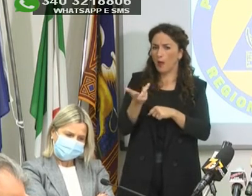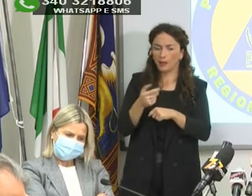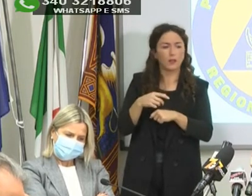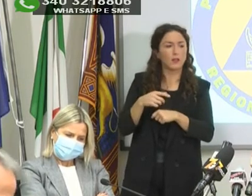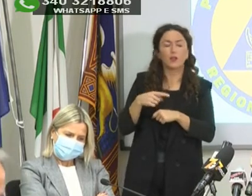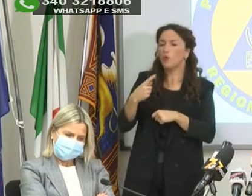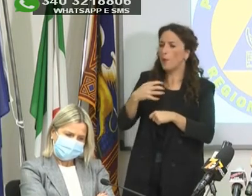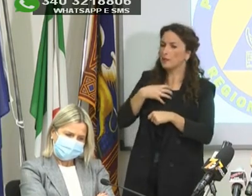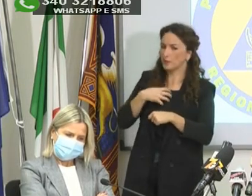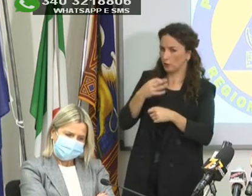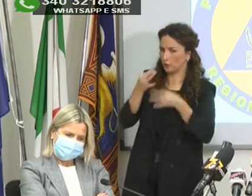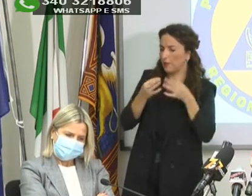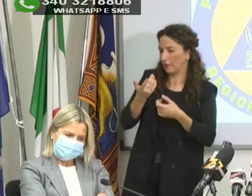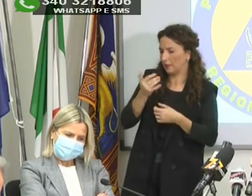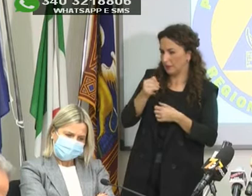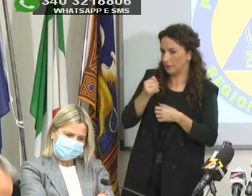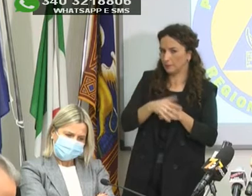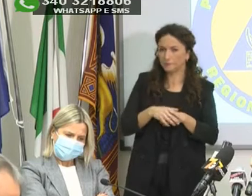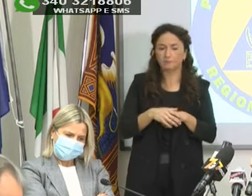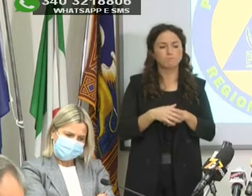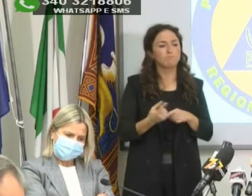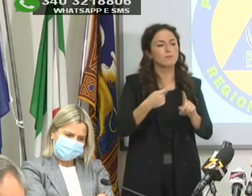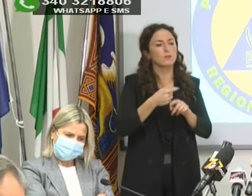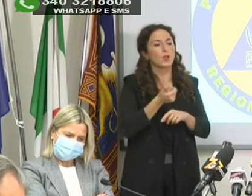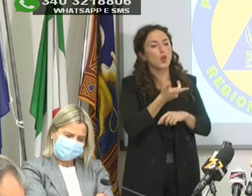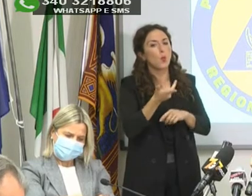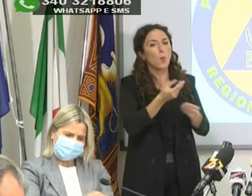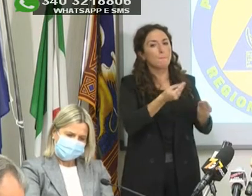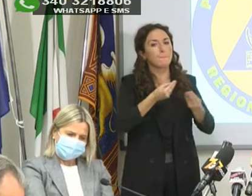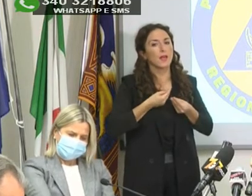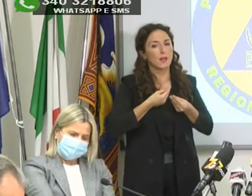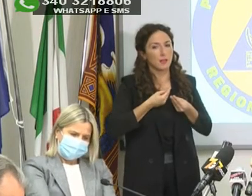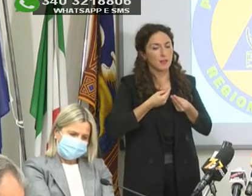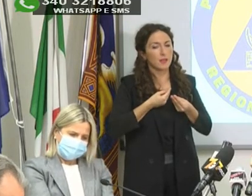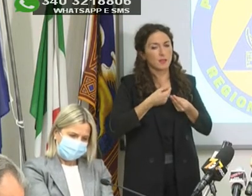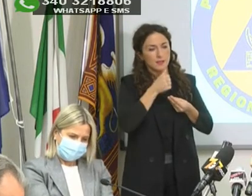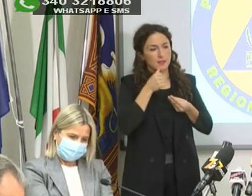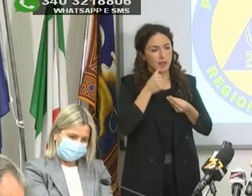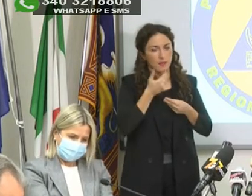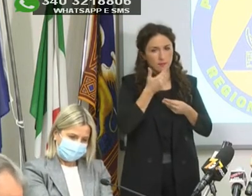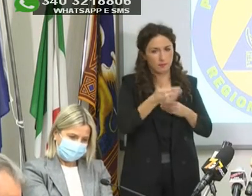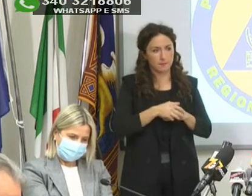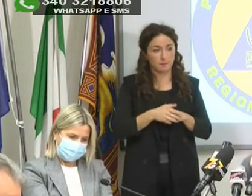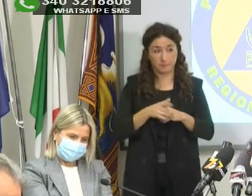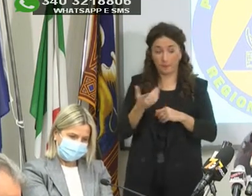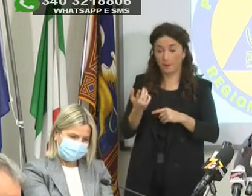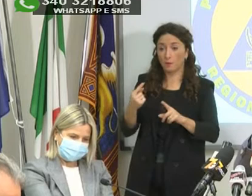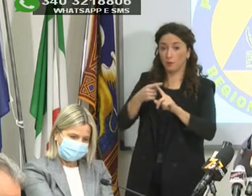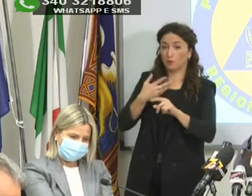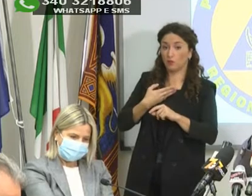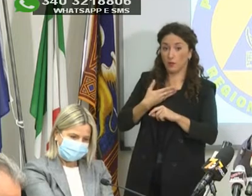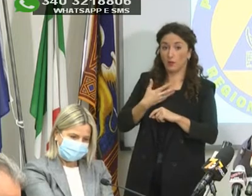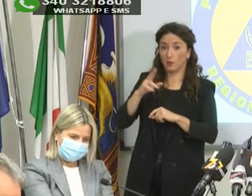dirti già di sì. Ok, se poi mi date i numeri che così rispondiamo anche a questa. Poi considera che ci sono anche le